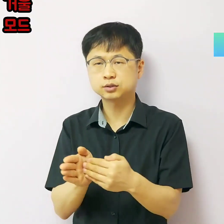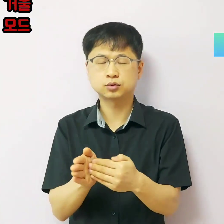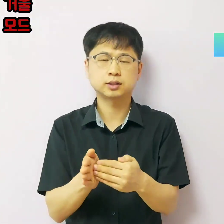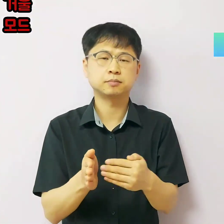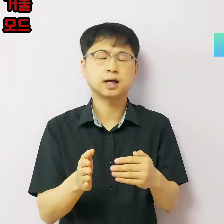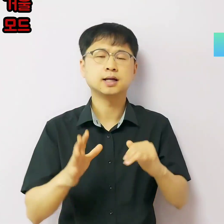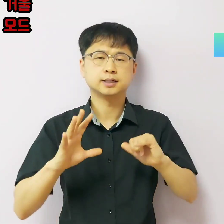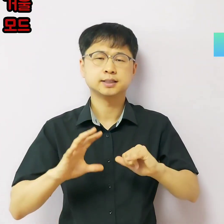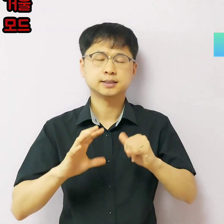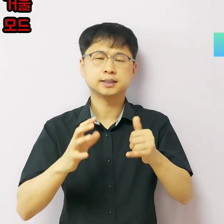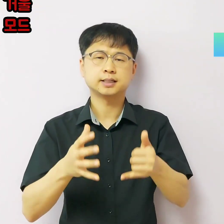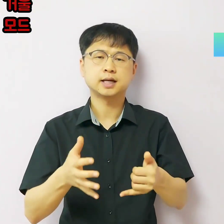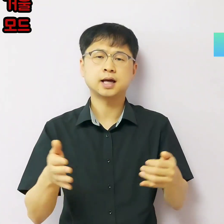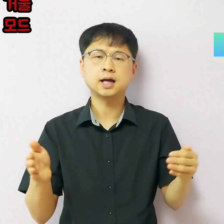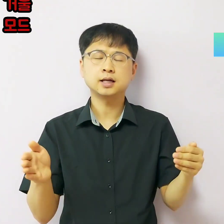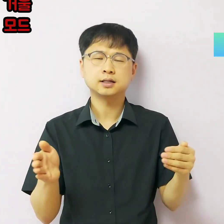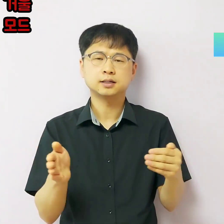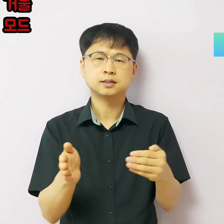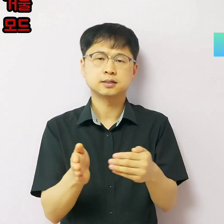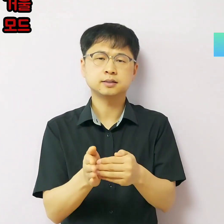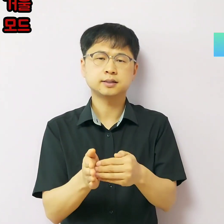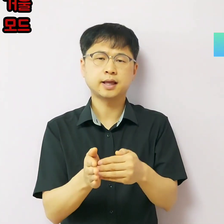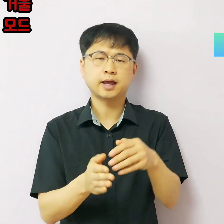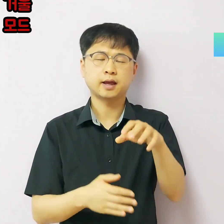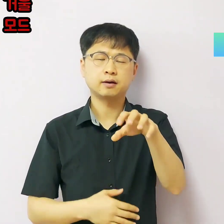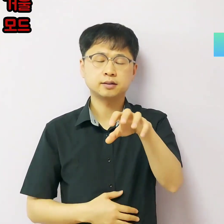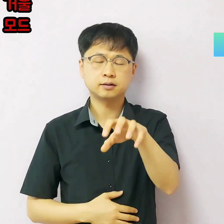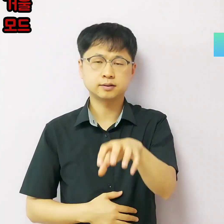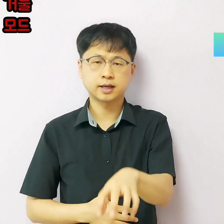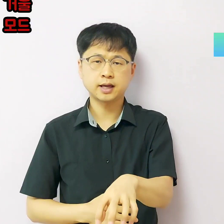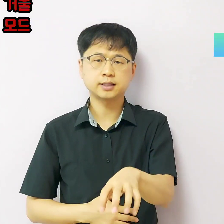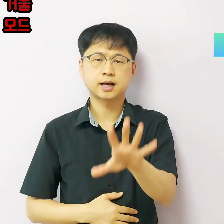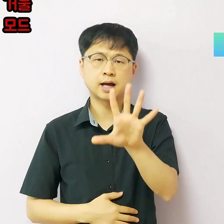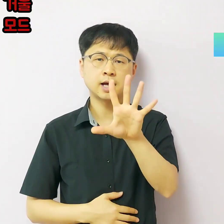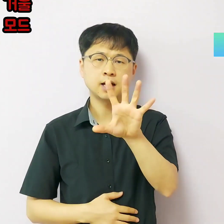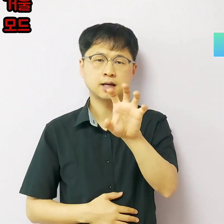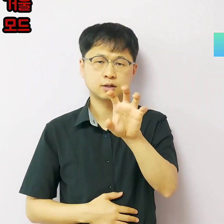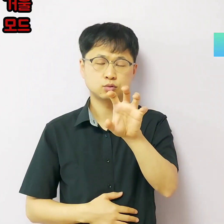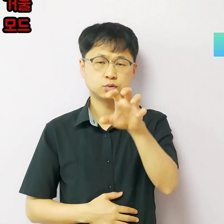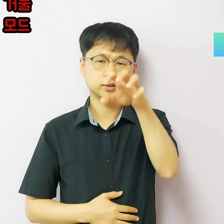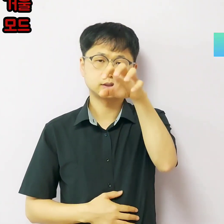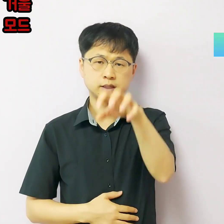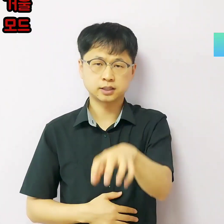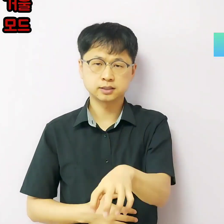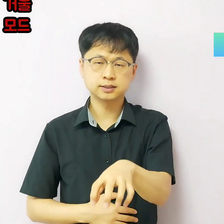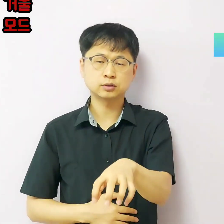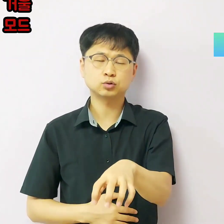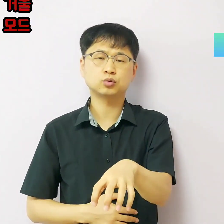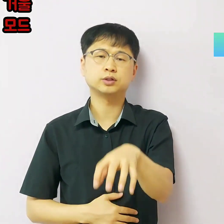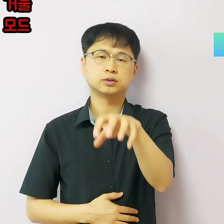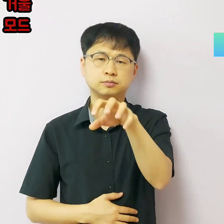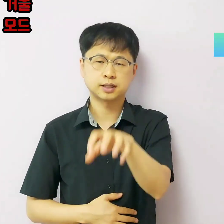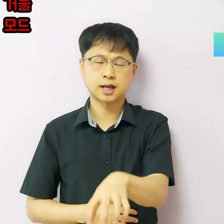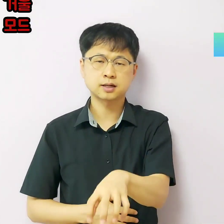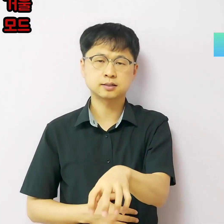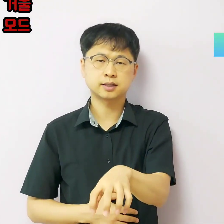끝이란 수어가 됩니다. 세상 끝에 어디에니까 구부려서 내리는 장소 수어 해줬습니다.